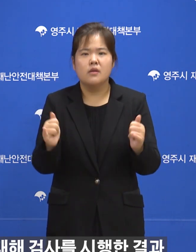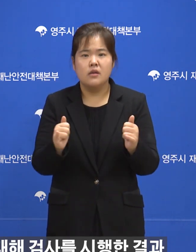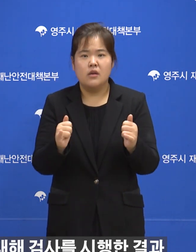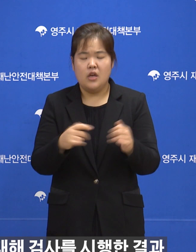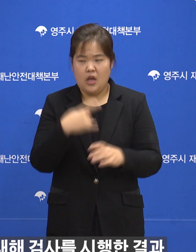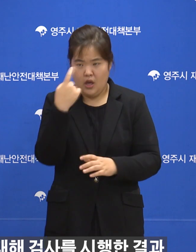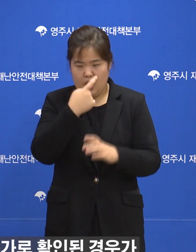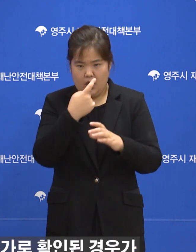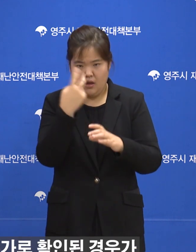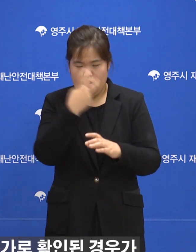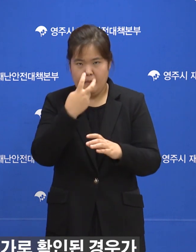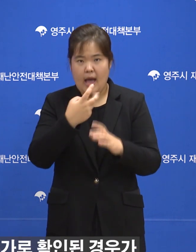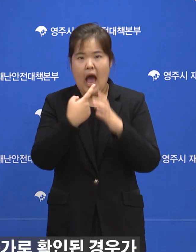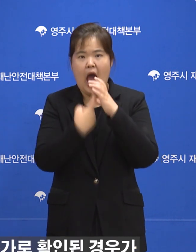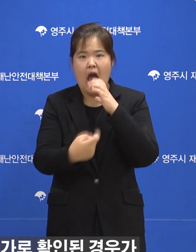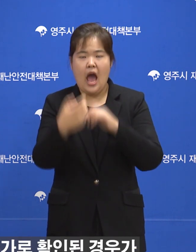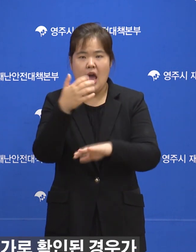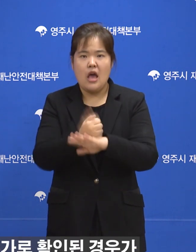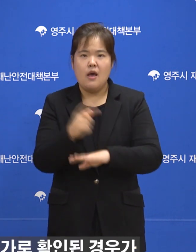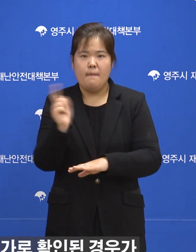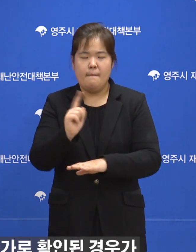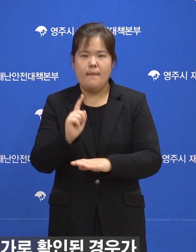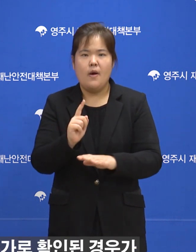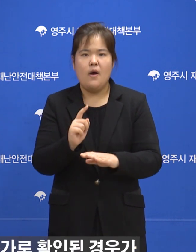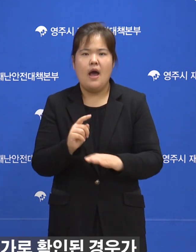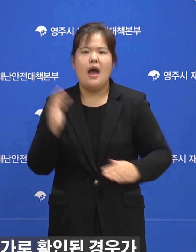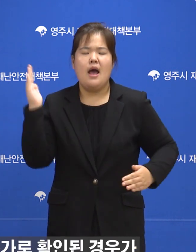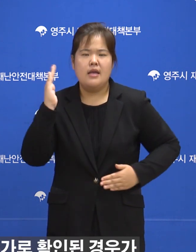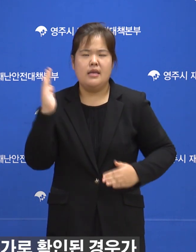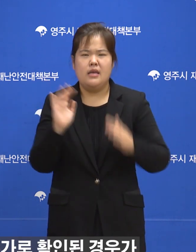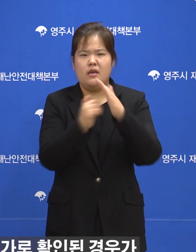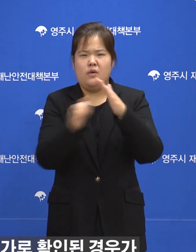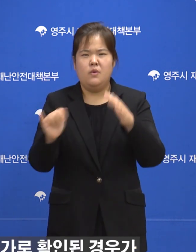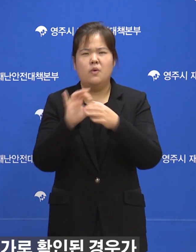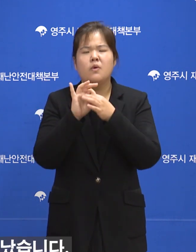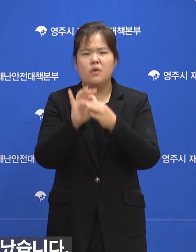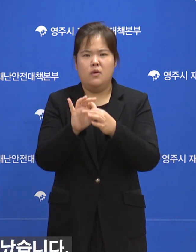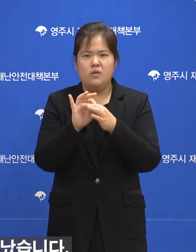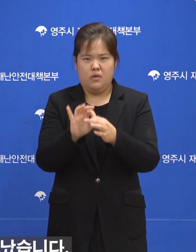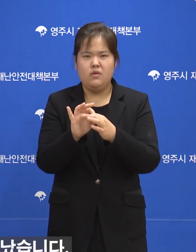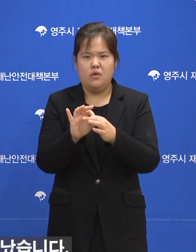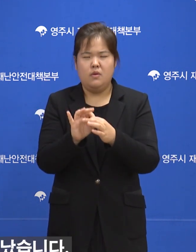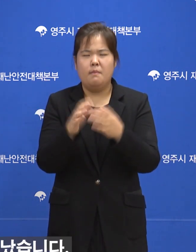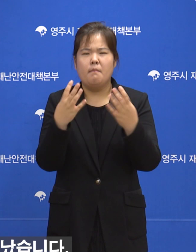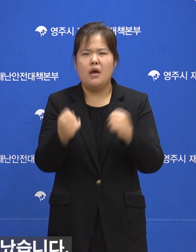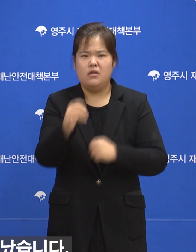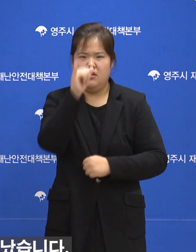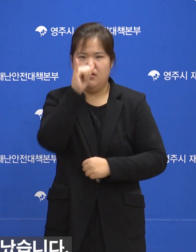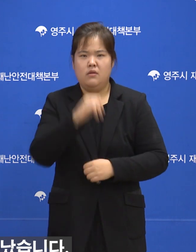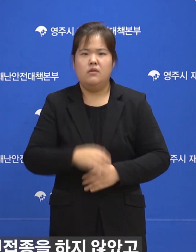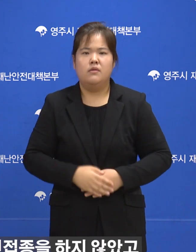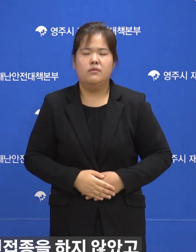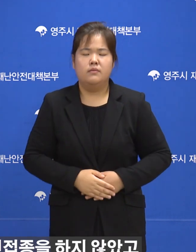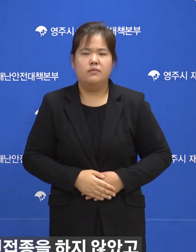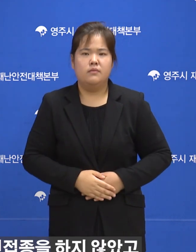결과 학생들과 가족의 감염이 추가로 확인된 경우가 많은 것으로 나타났습니다.